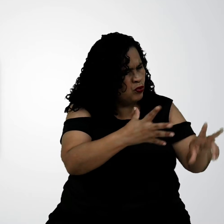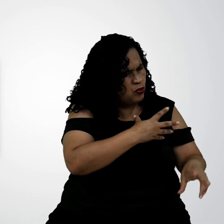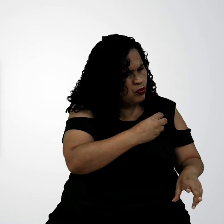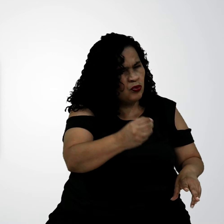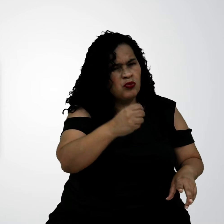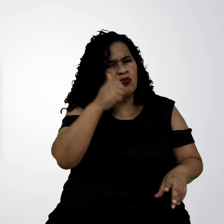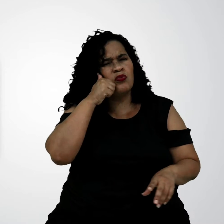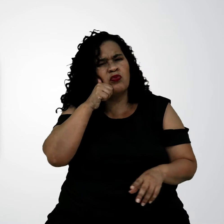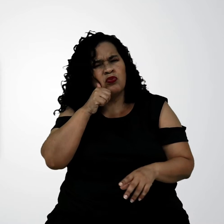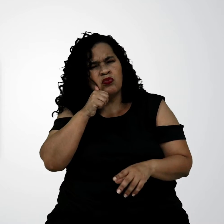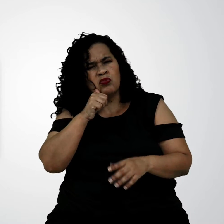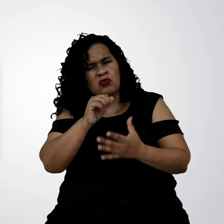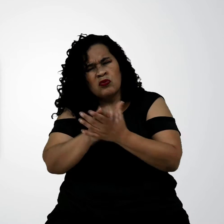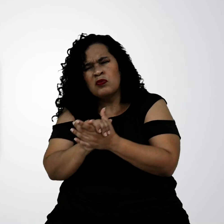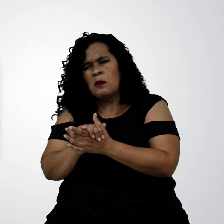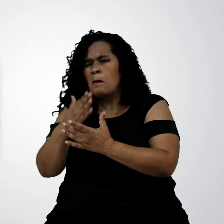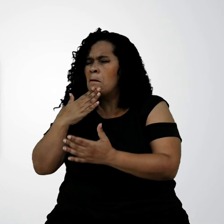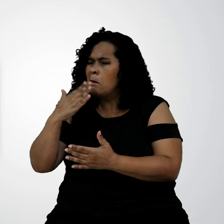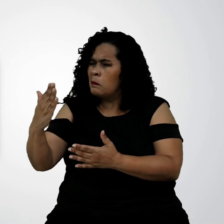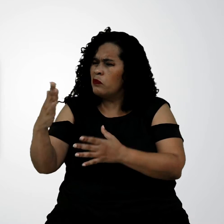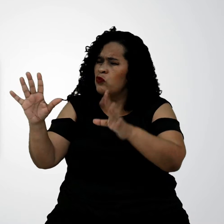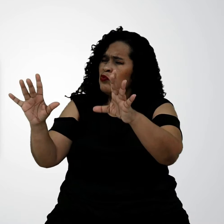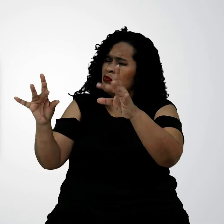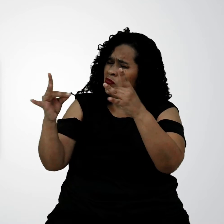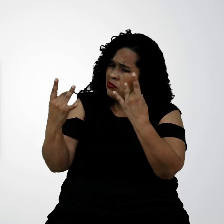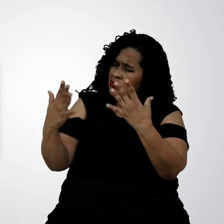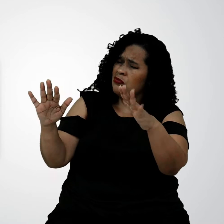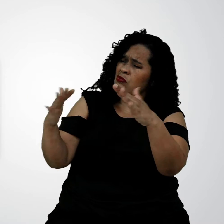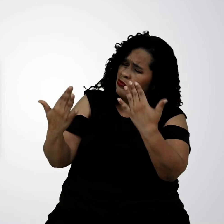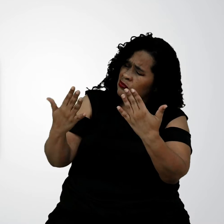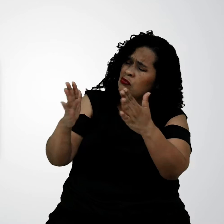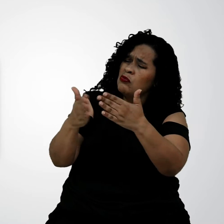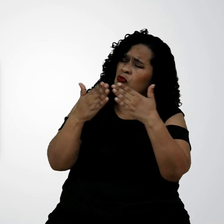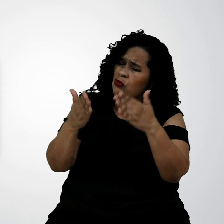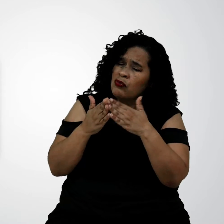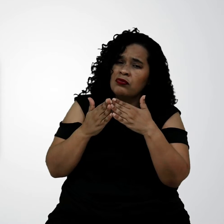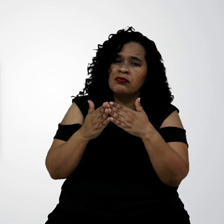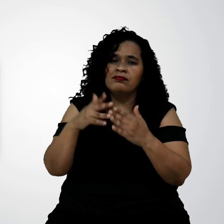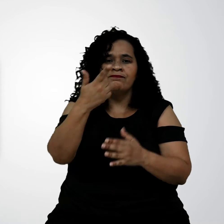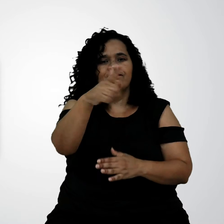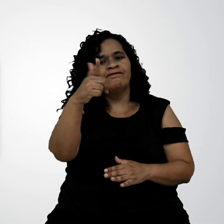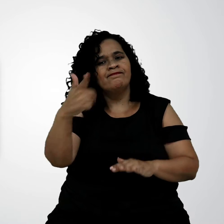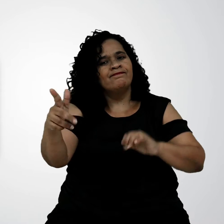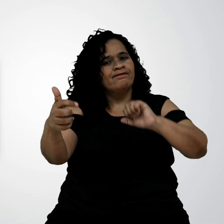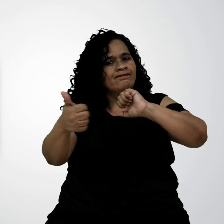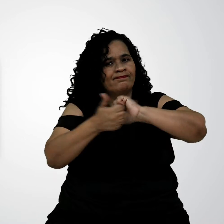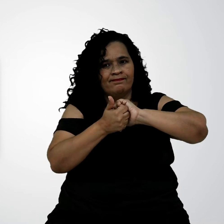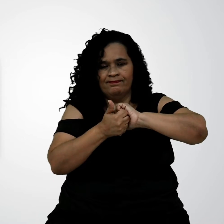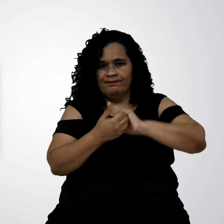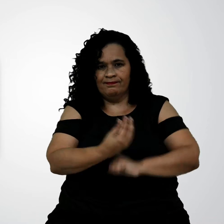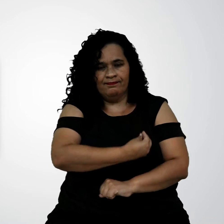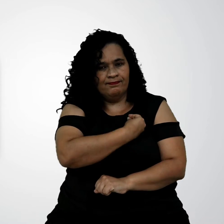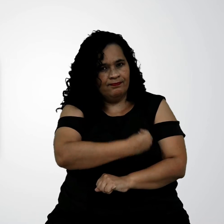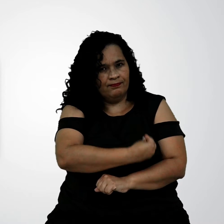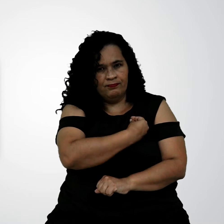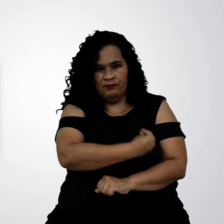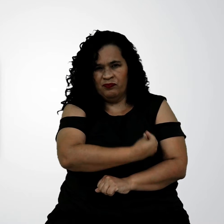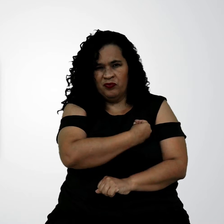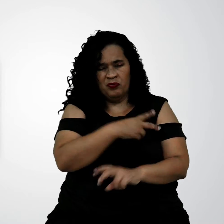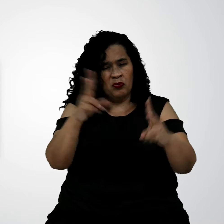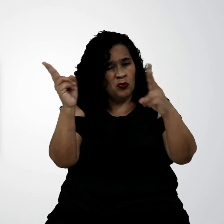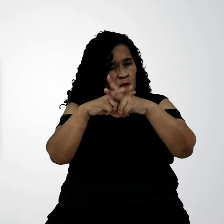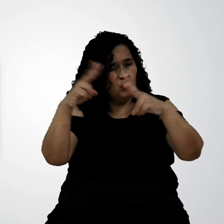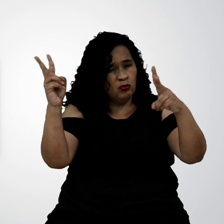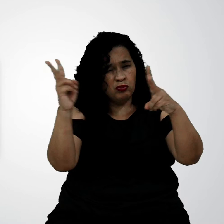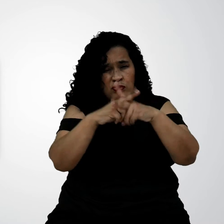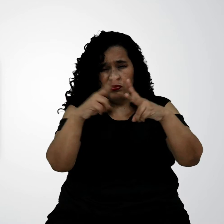atenção, carinho, e ele não dava porque não tinha tempo de qualidade, e começaram então as discussões por conta do dinheiro que não